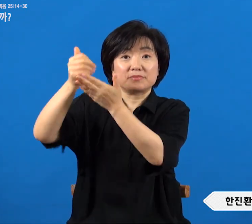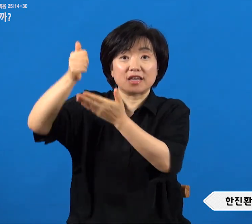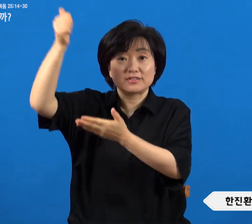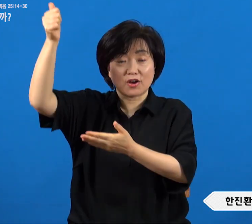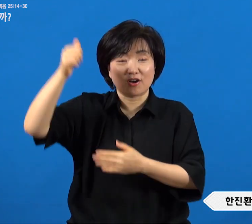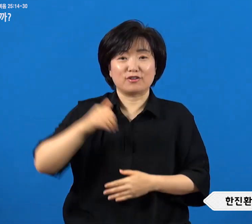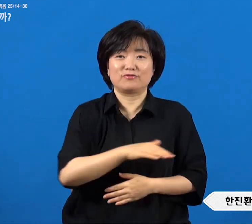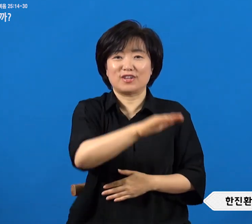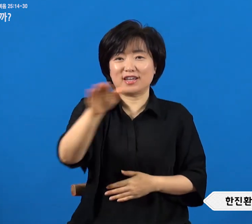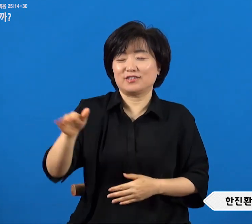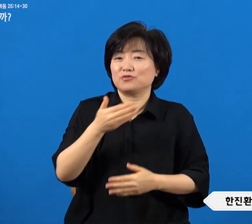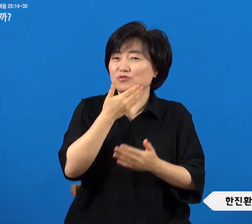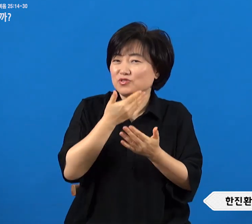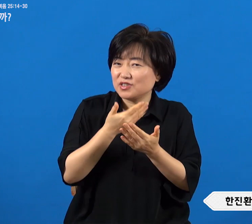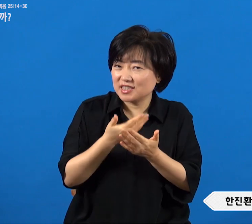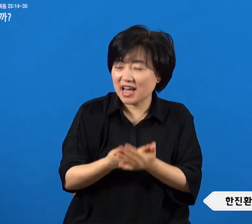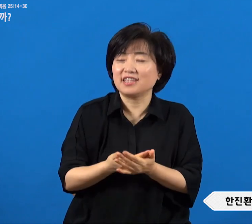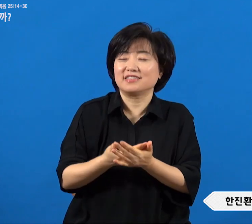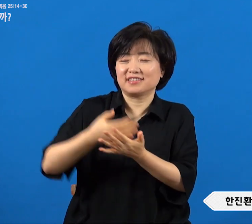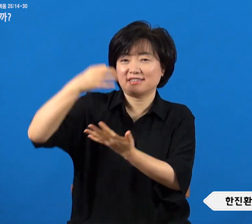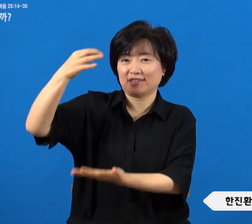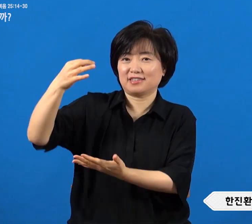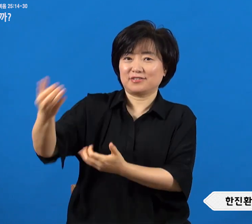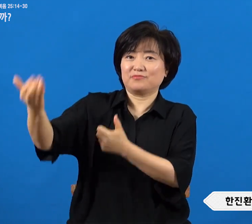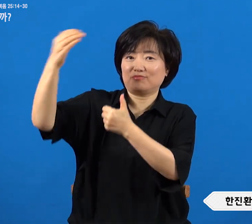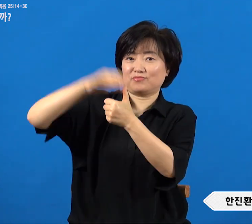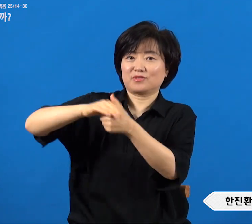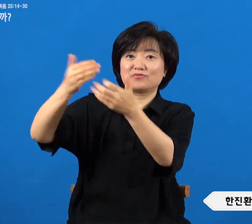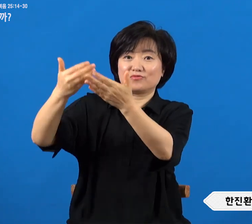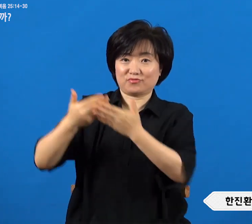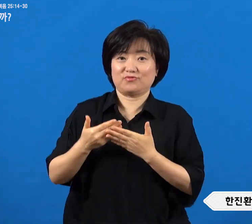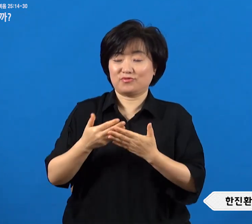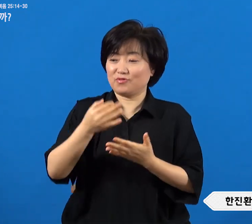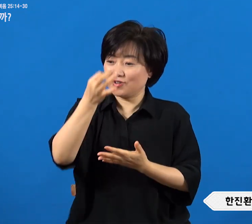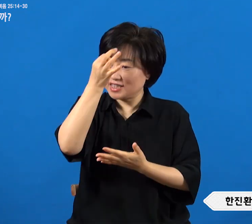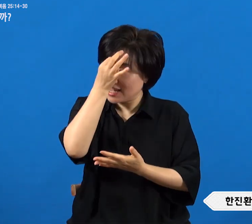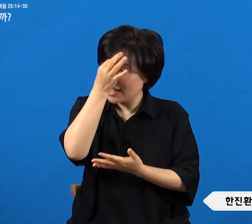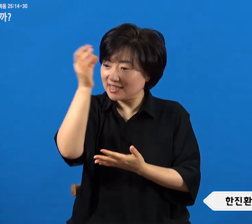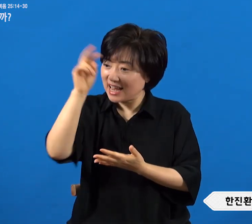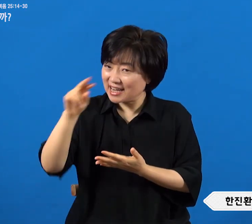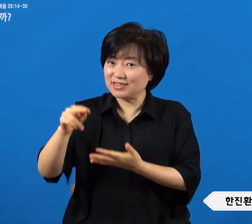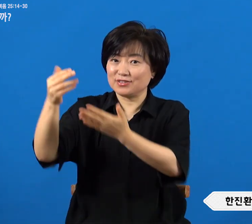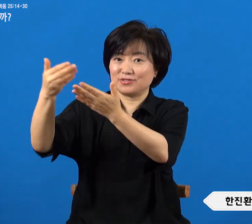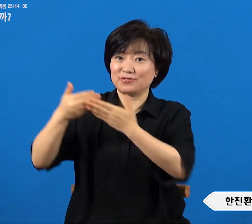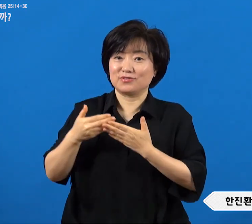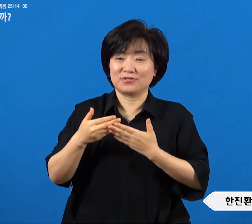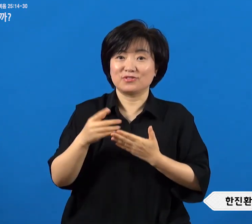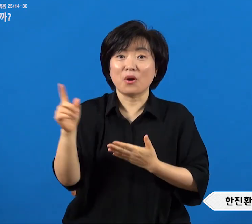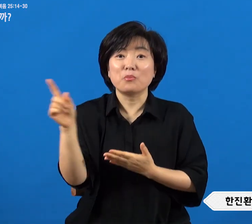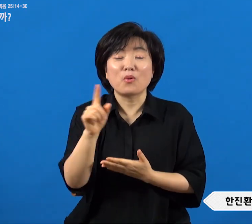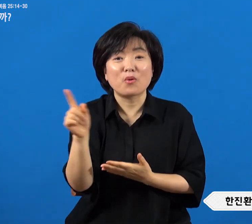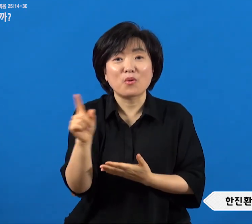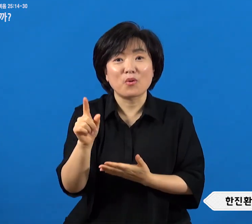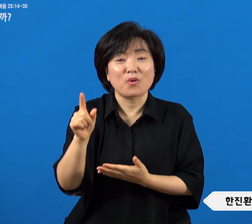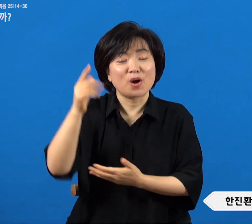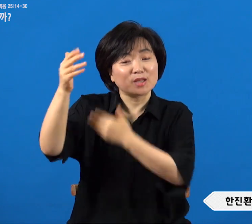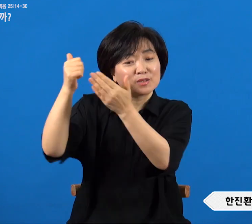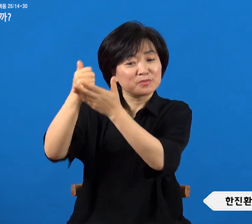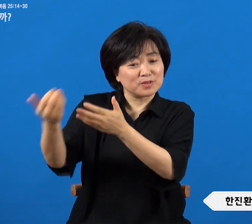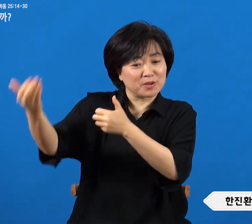하나님께서 우리에게도 귀한 자원을 맡겨주셨습니다. 하나님이 우리에게 맡겨주신 자원이 뭐가